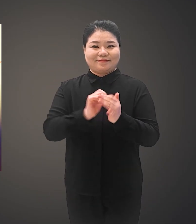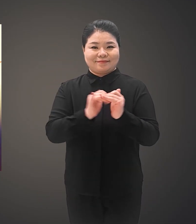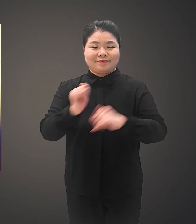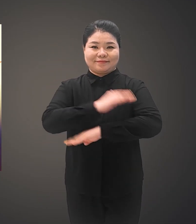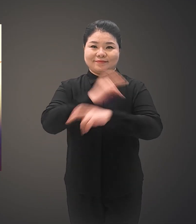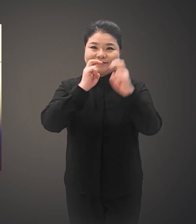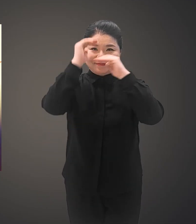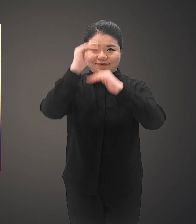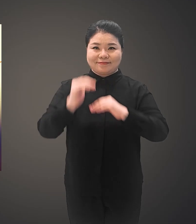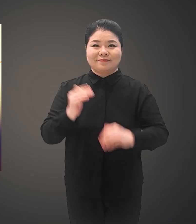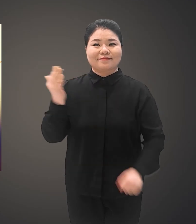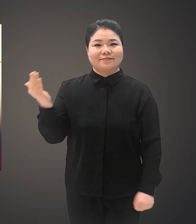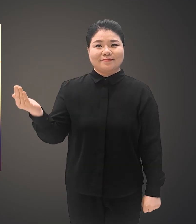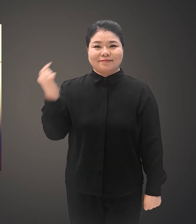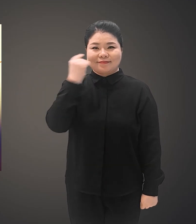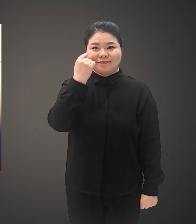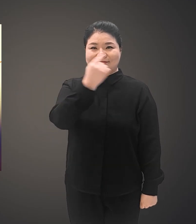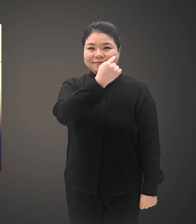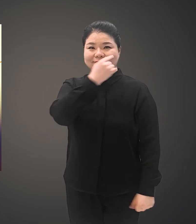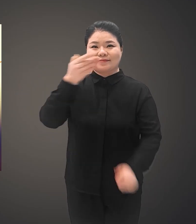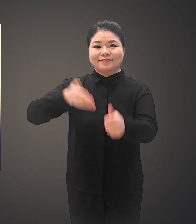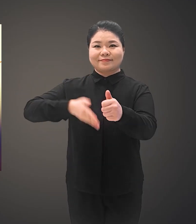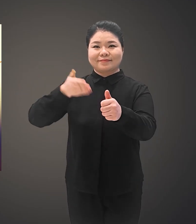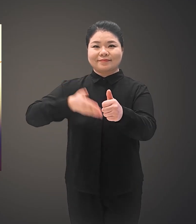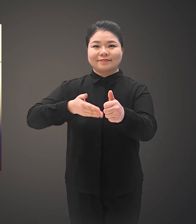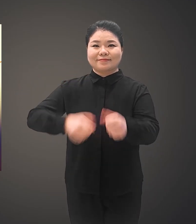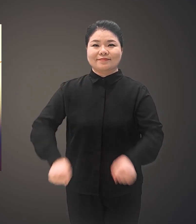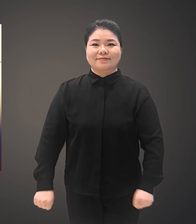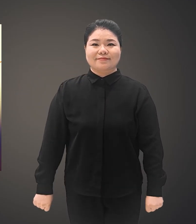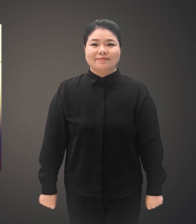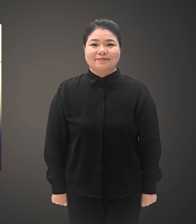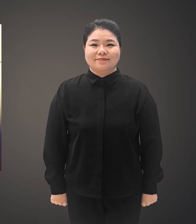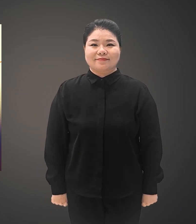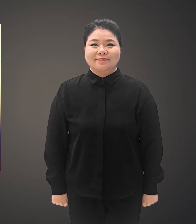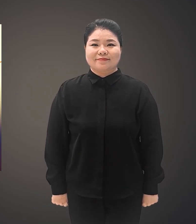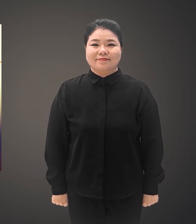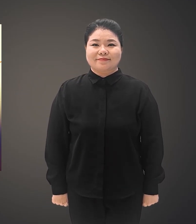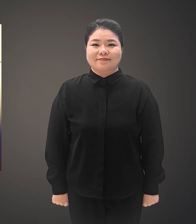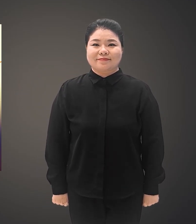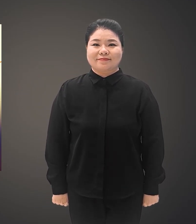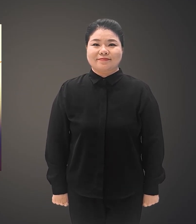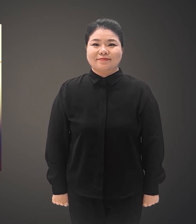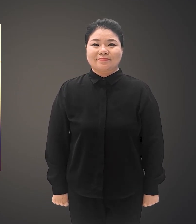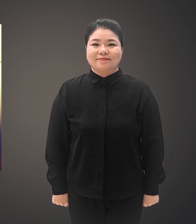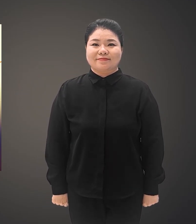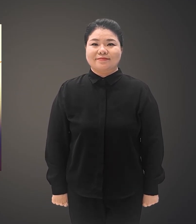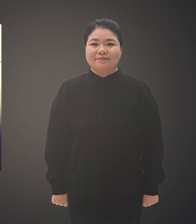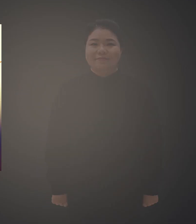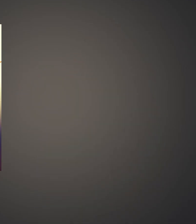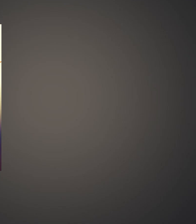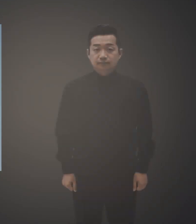도서명 당신의 조직은 정의로운가? 저자 승근배. 출판사 파지트.